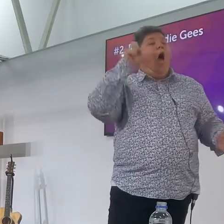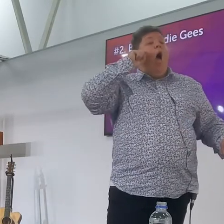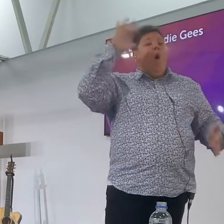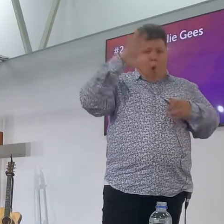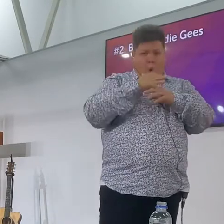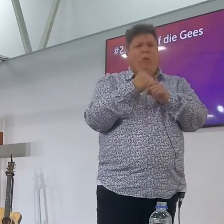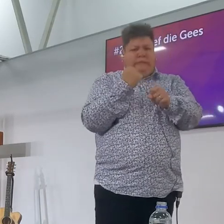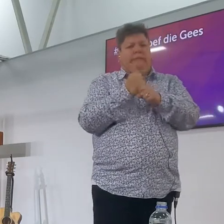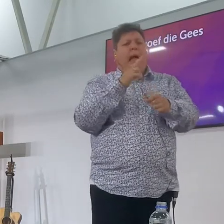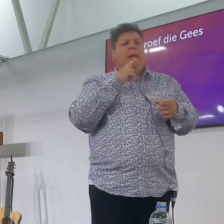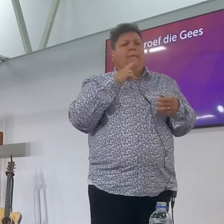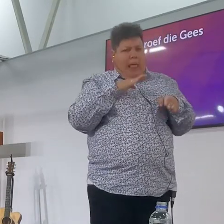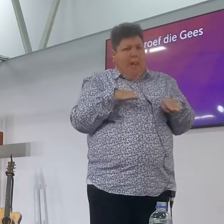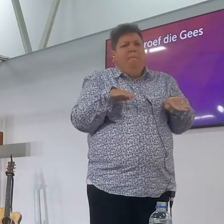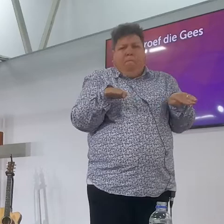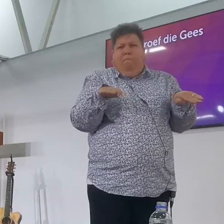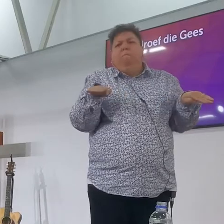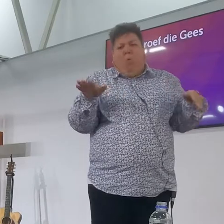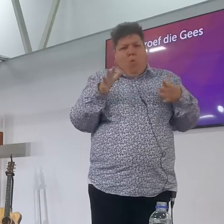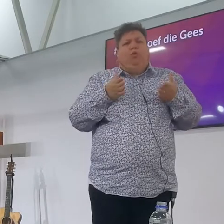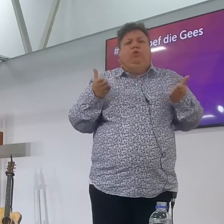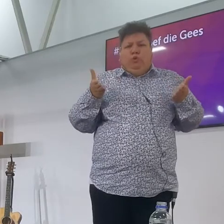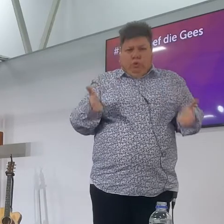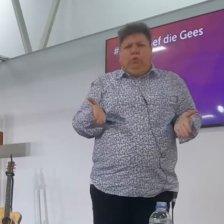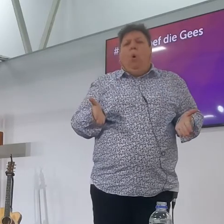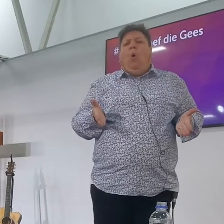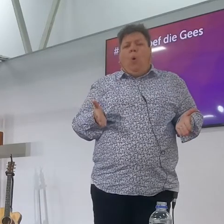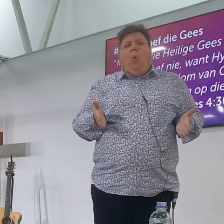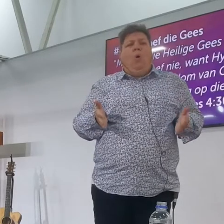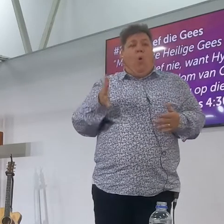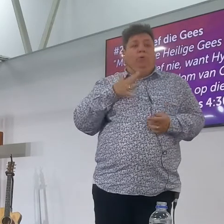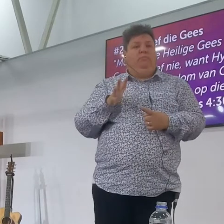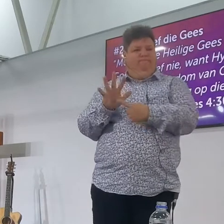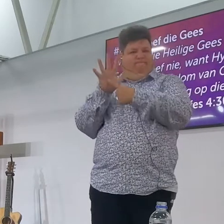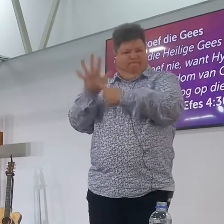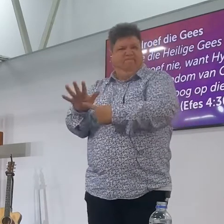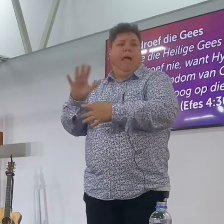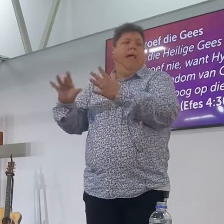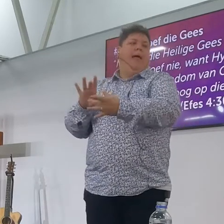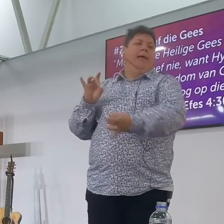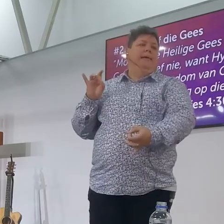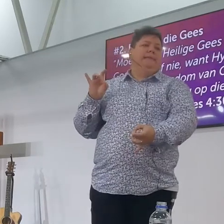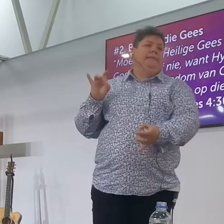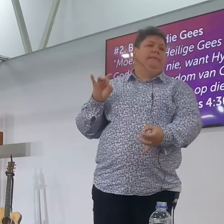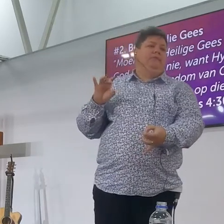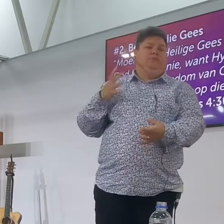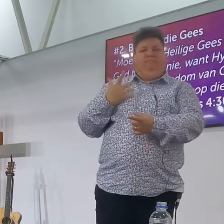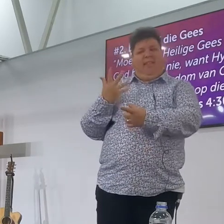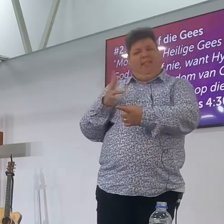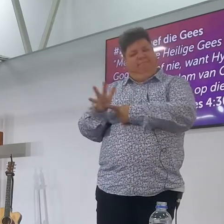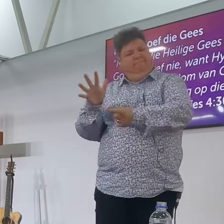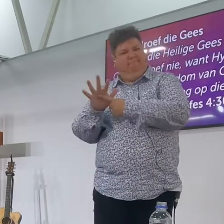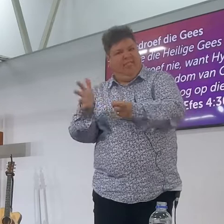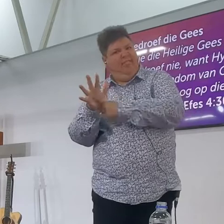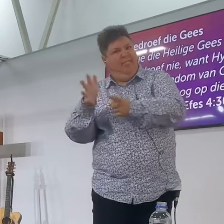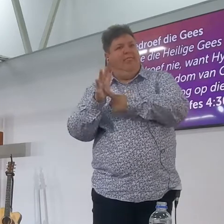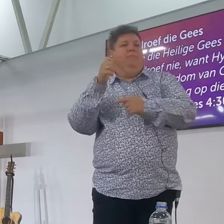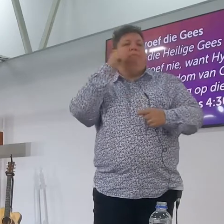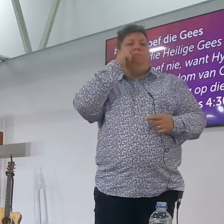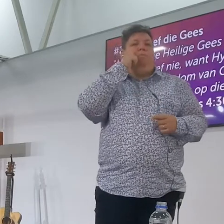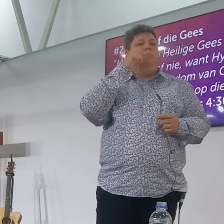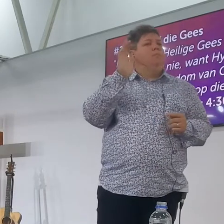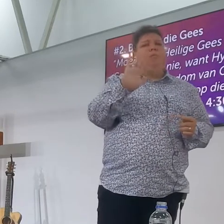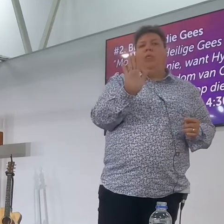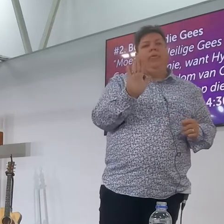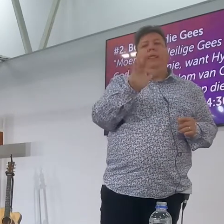tweede groot fout wat ons maak, en dis ernstiger, is ons bedroef die Heilige Gees. Ons bedroef die Heilige Gees. In Efesiërs 4 vers 30 lees ons: "Moenie die Heilige Gees van God